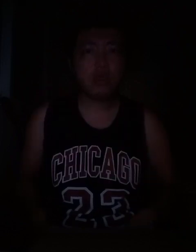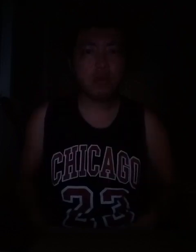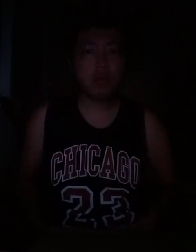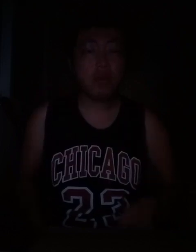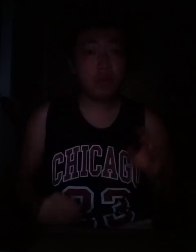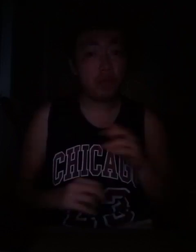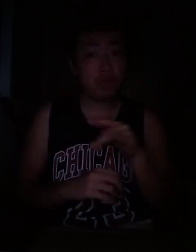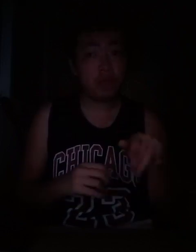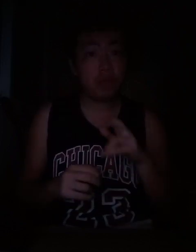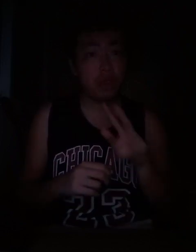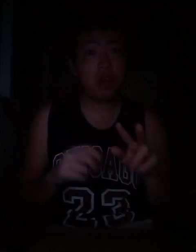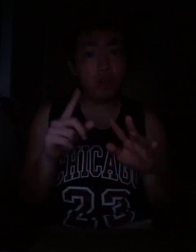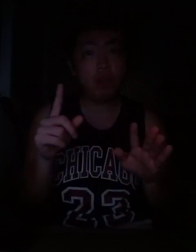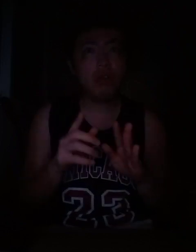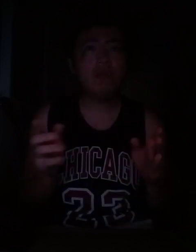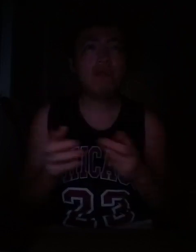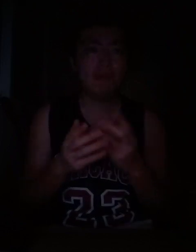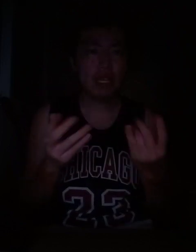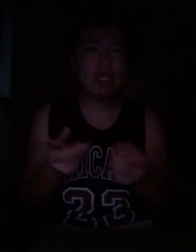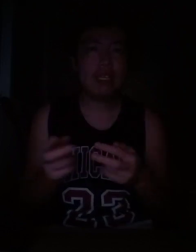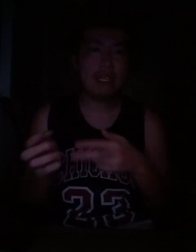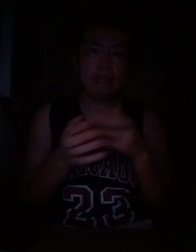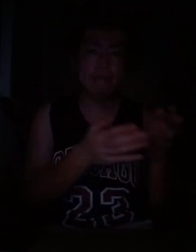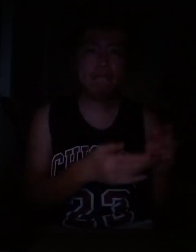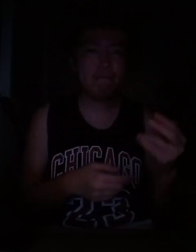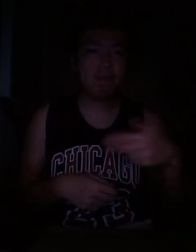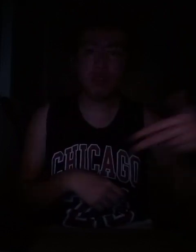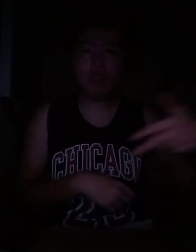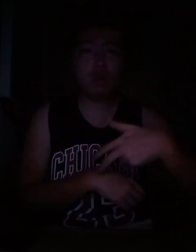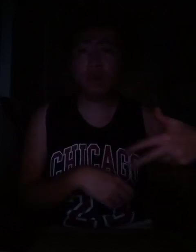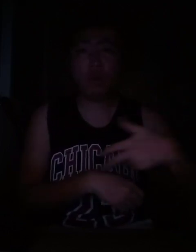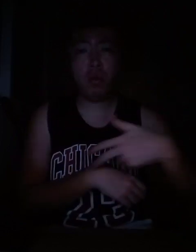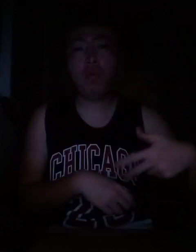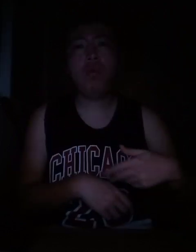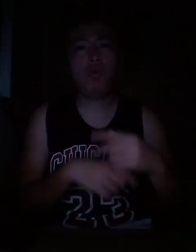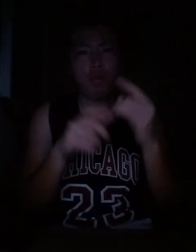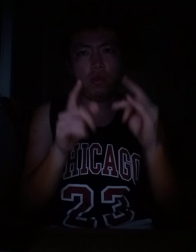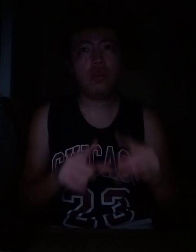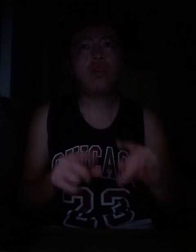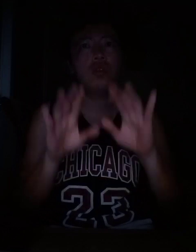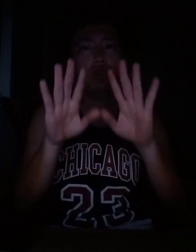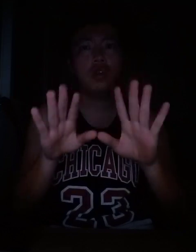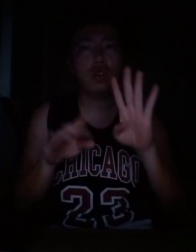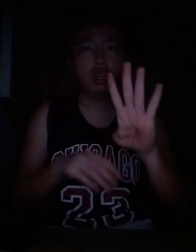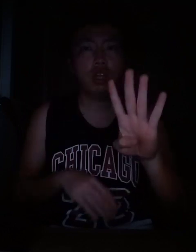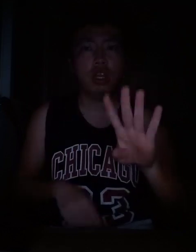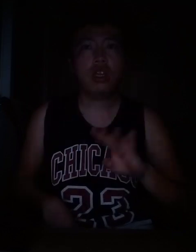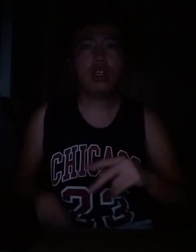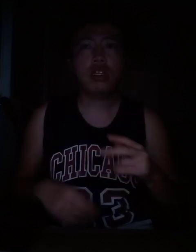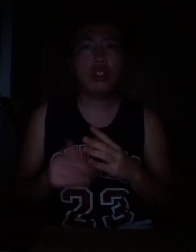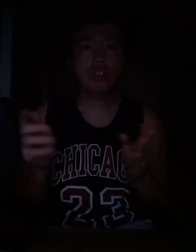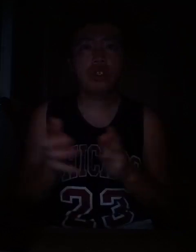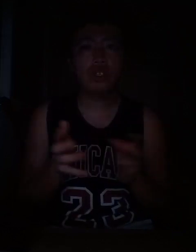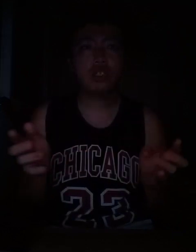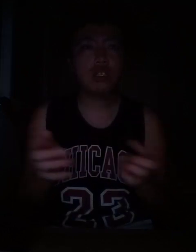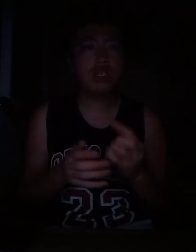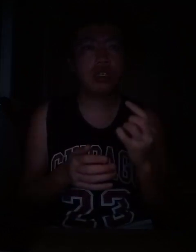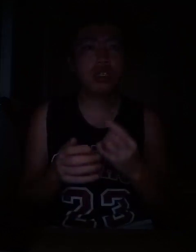참가자 37,000여 명 대이동에 동원된 대형 버스는 1,014대. 대규모 작전을 방불케 한